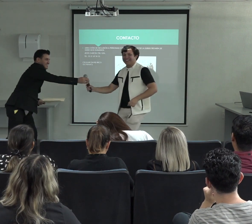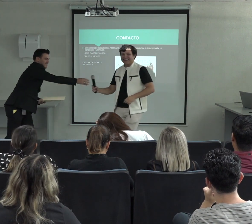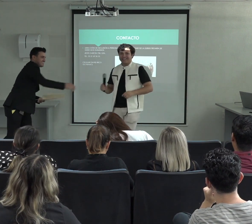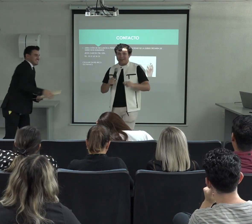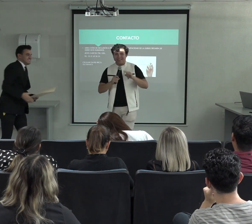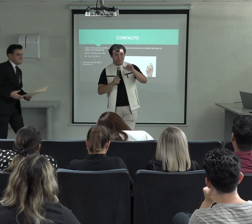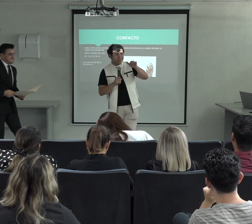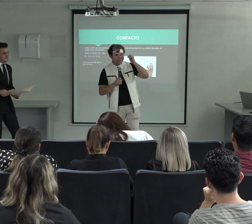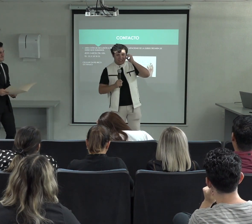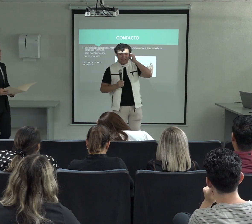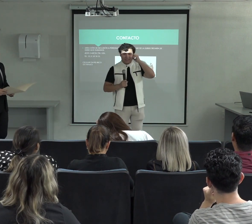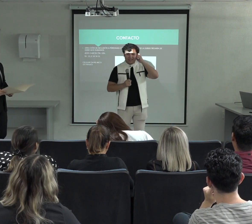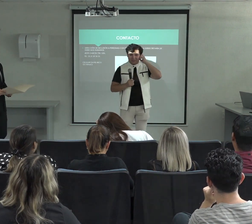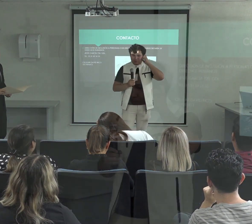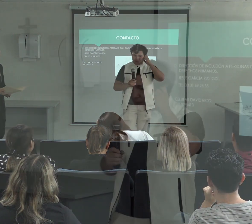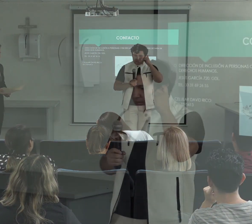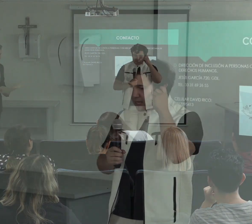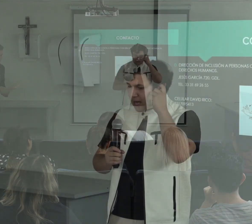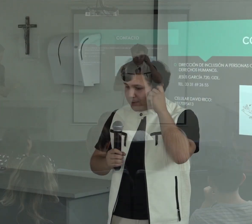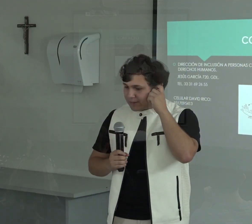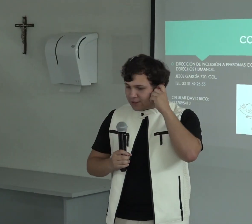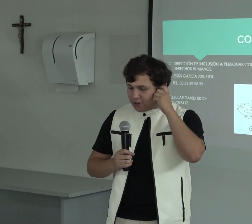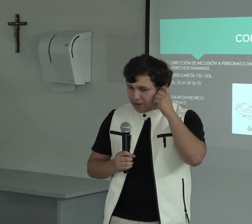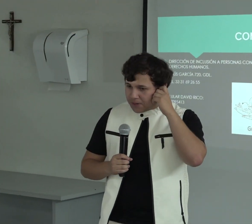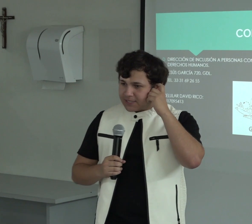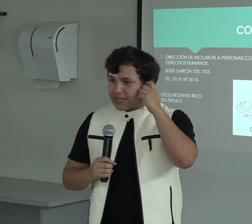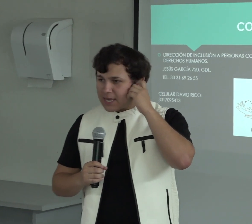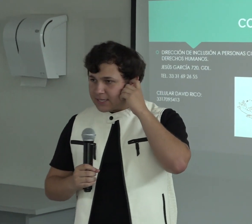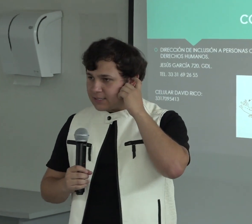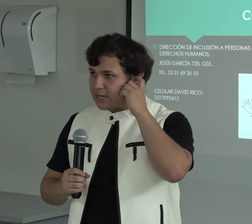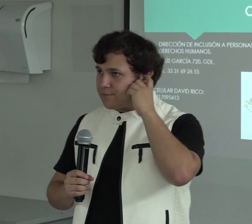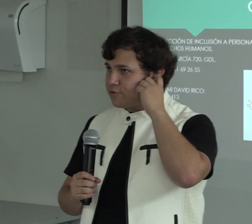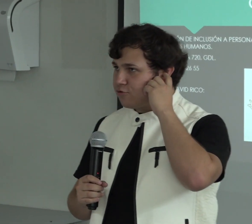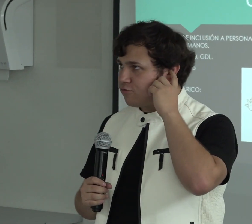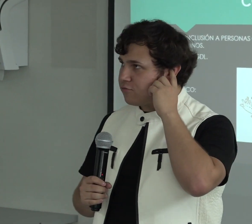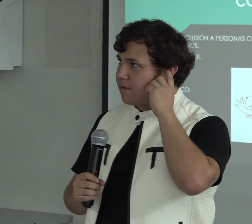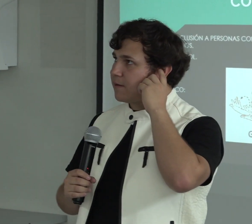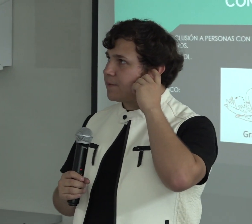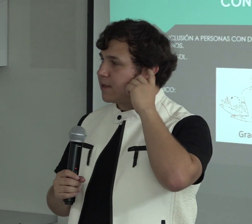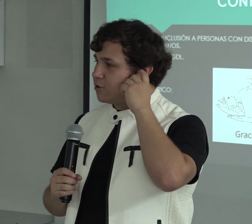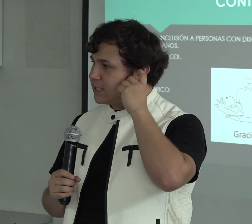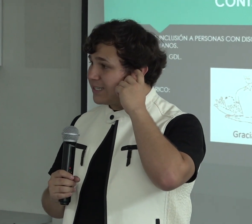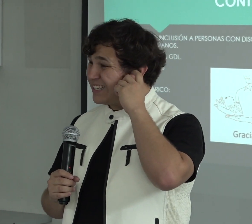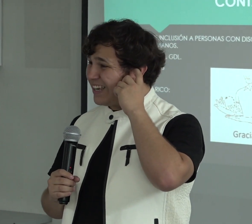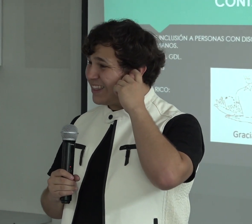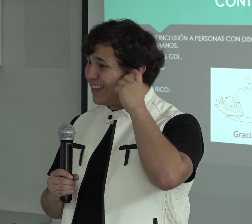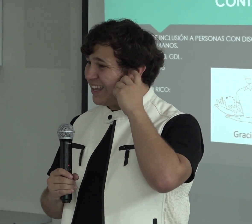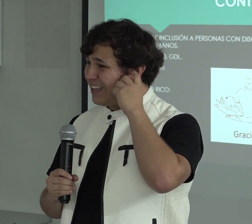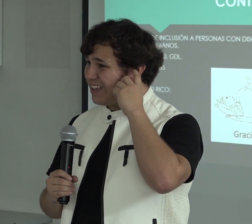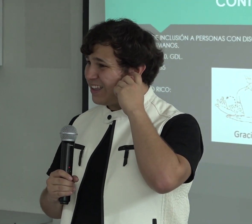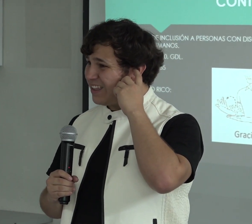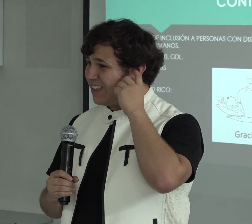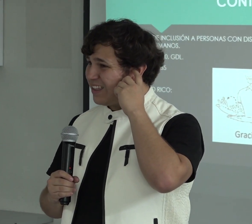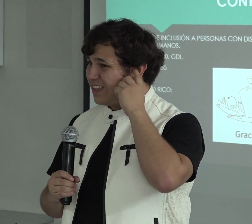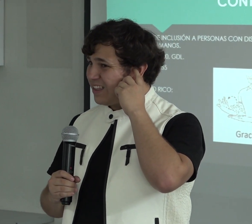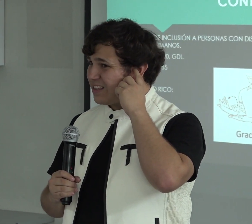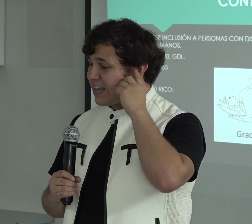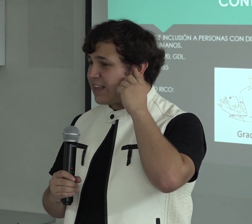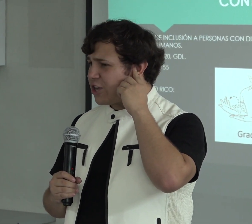Sí, para que escuche, ¿verdad? Aprendiendo lengua de señas llevo, empecé a los 17, 6 años,